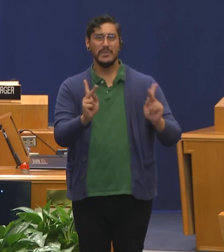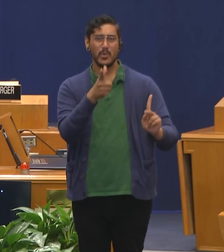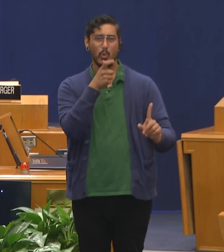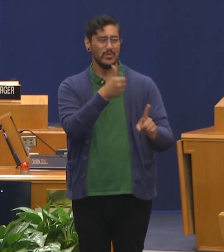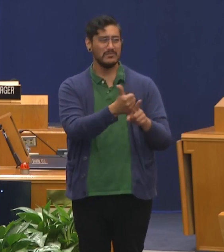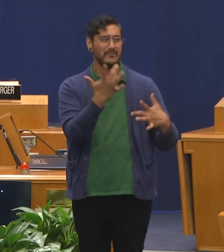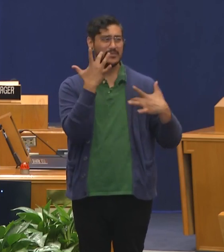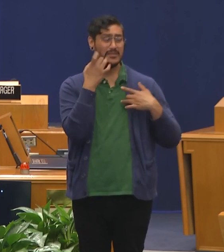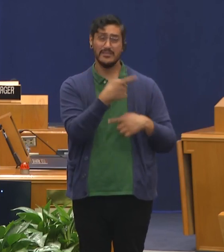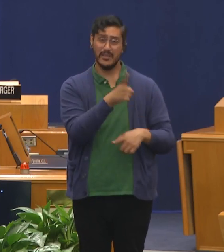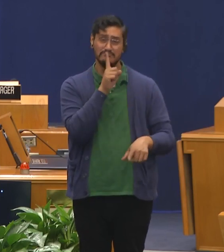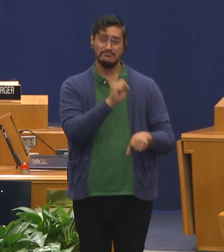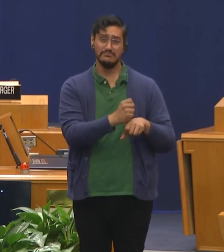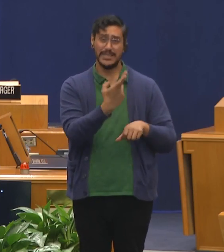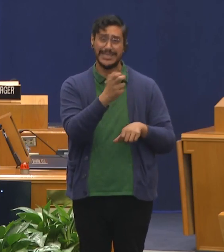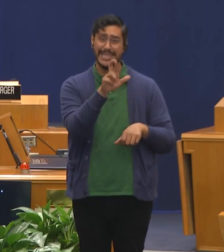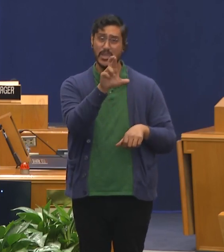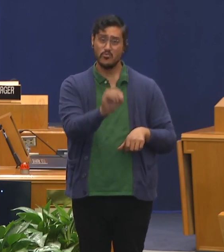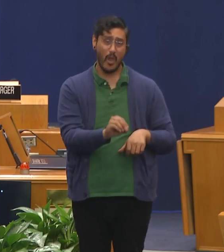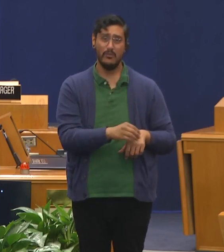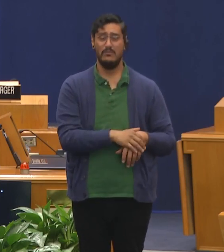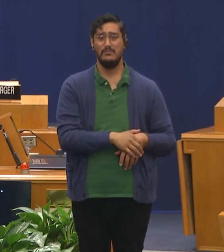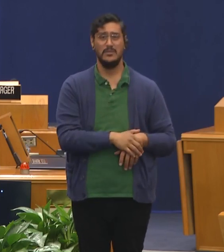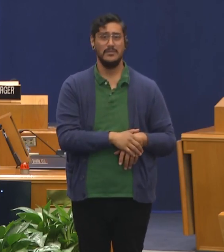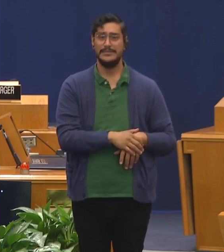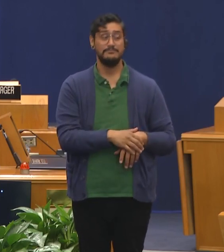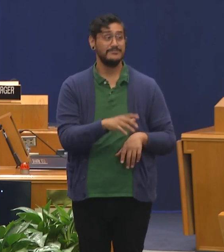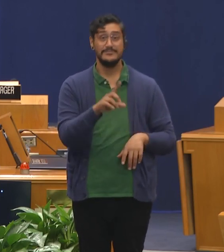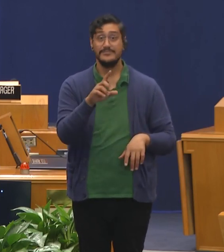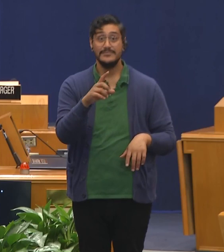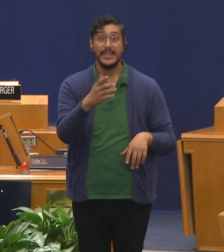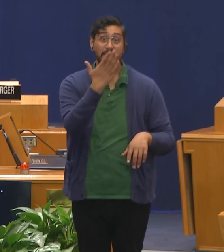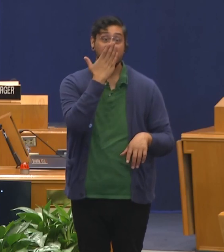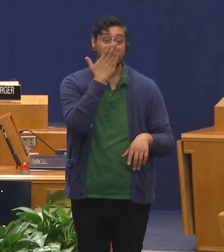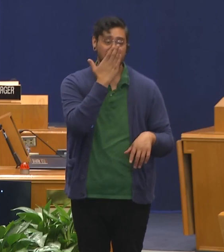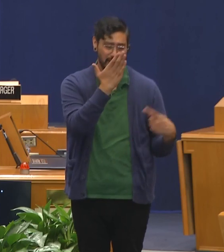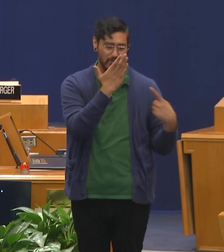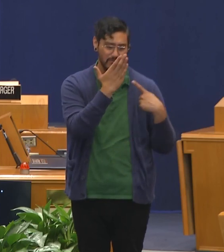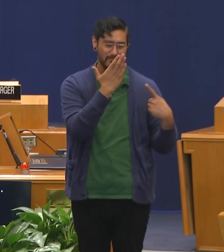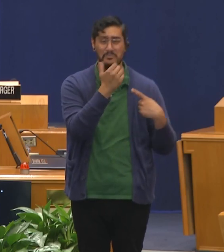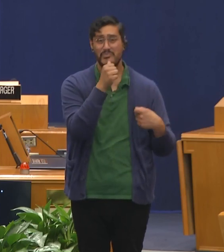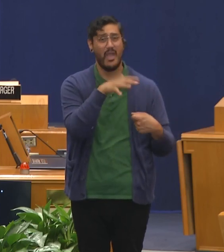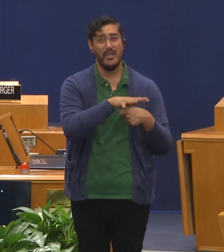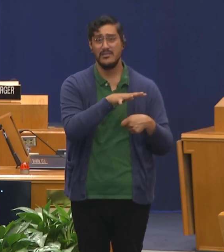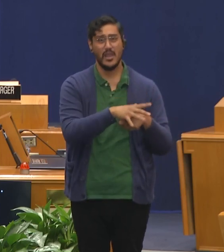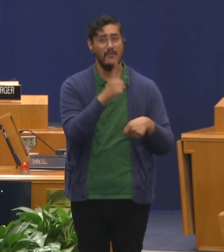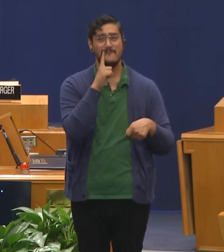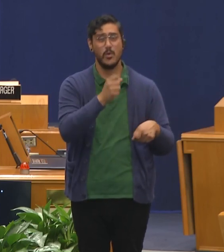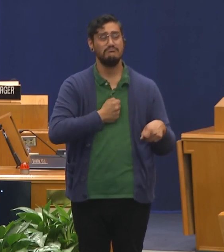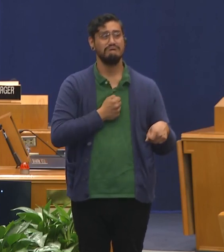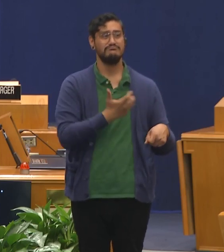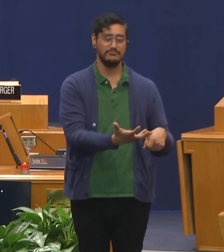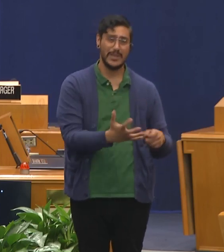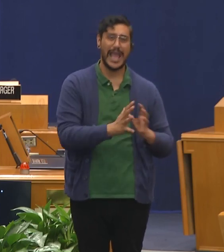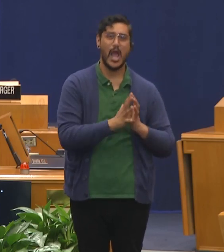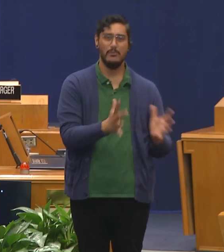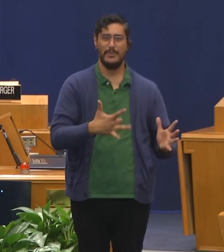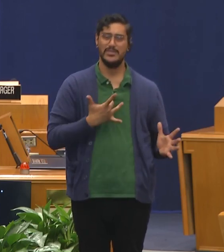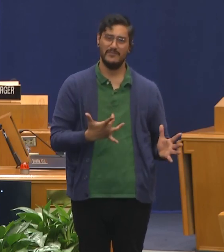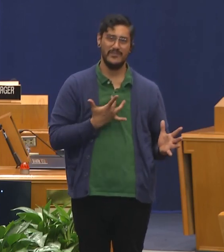héroes. No podemos agradecerles con palabras todo lo que han hecho por nosotros. Hemos